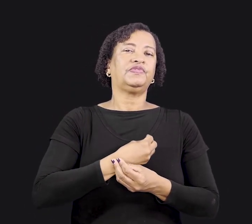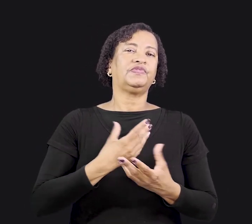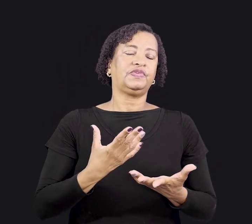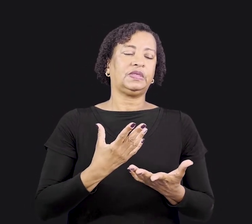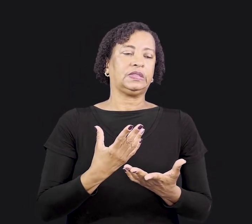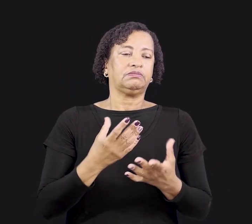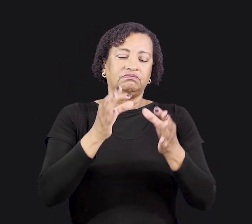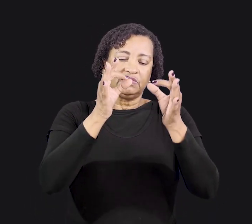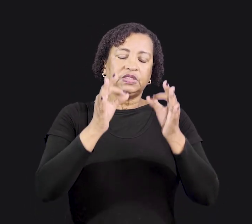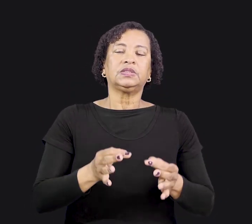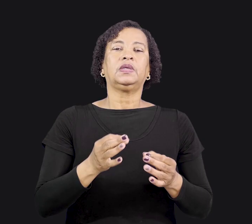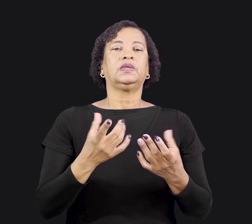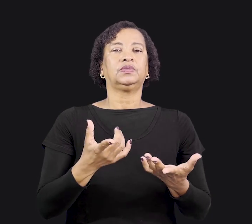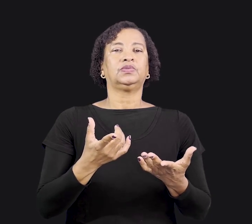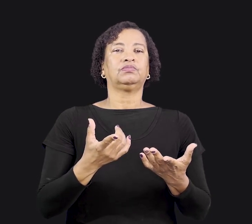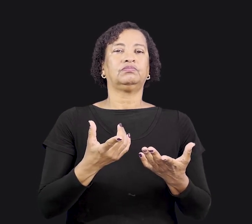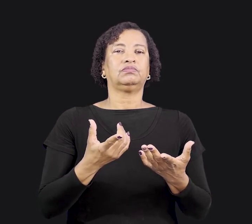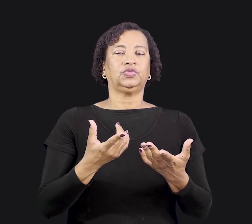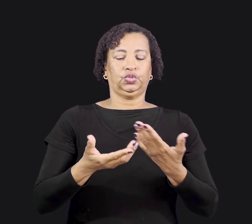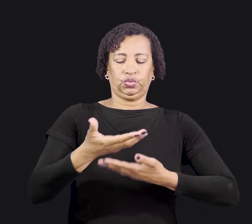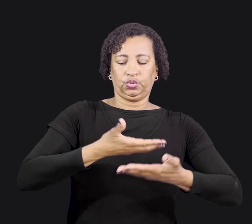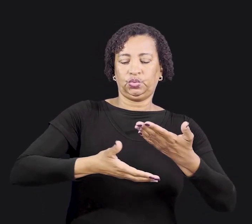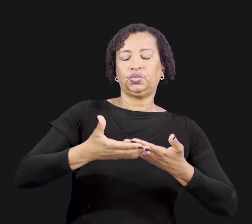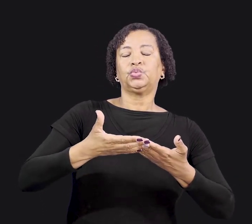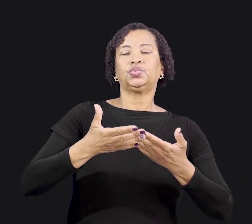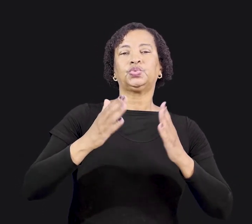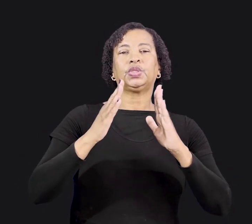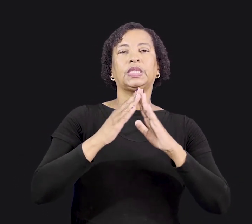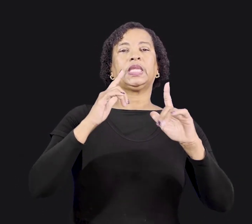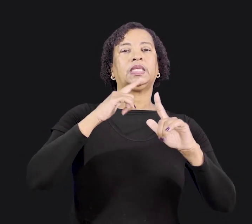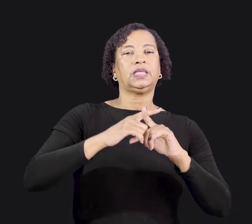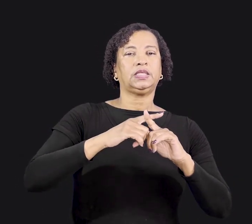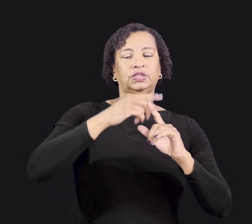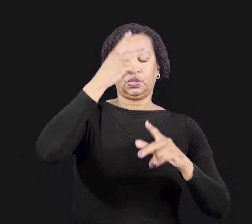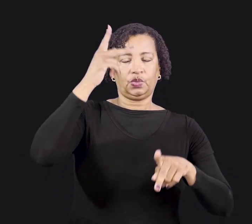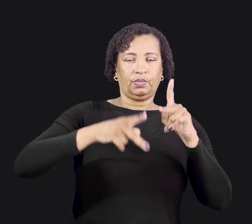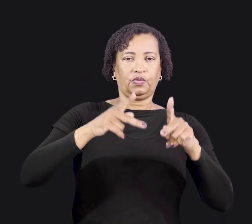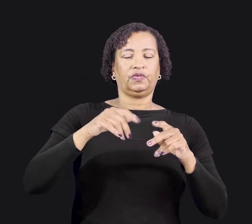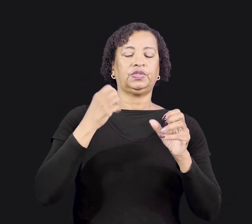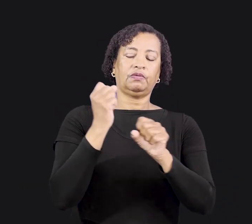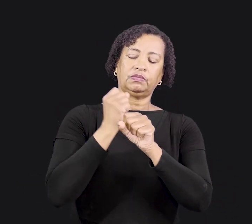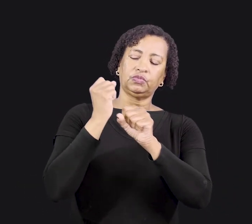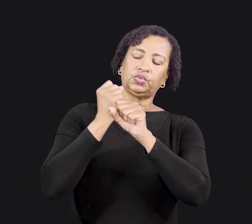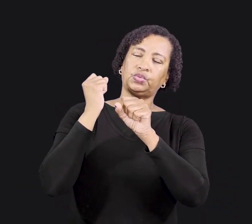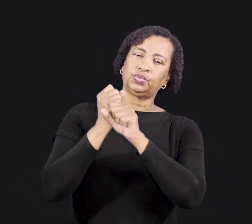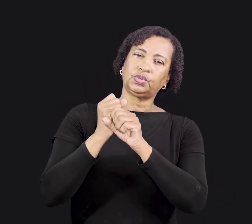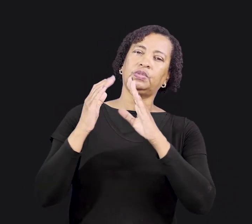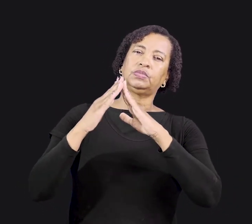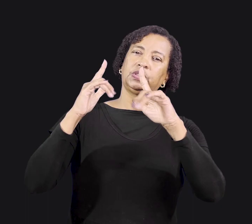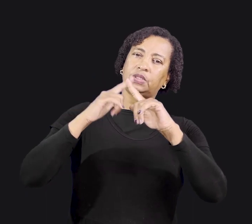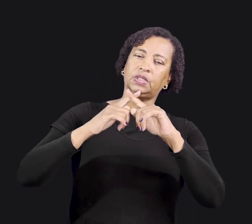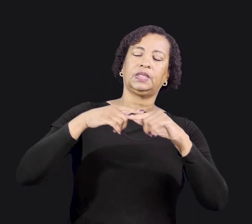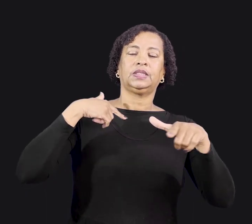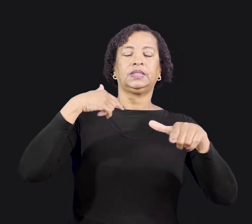essa vida com um membro da minha igreja. Estávamos iniciando a construção do templo e o trabalho era feito todos os